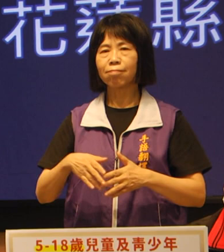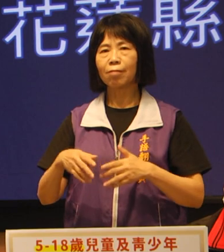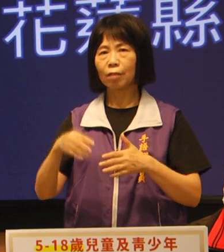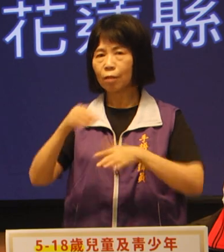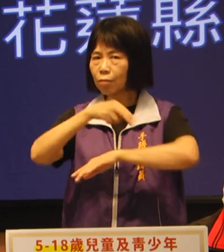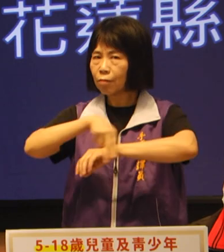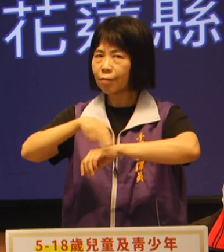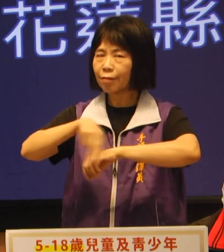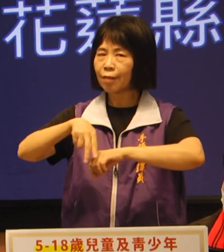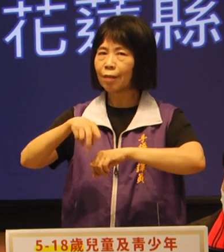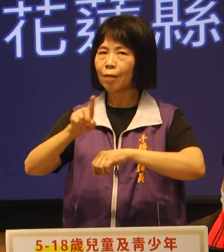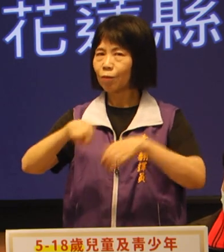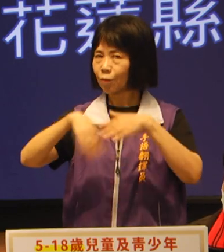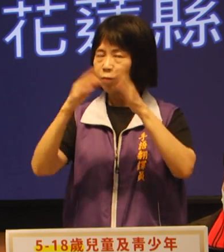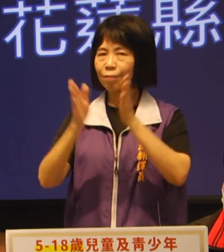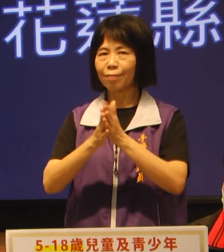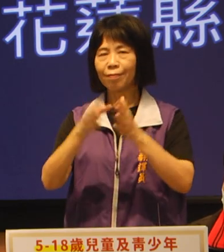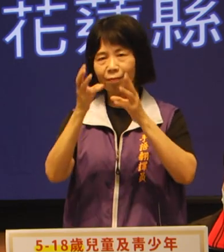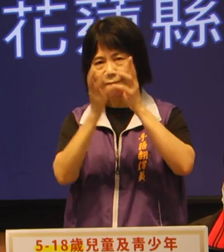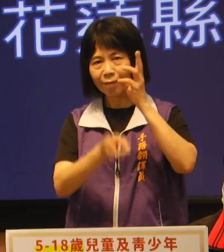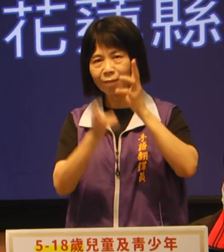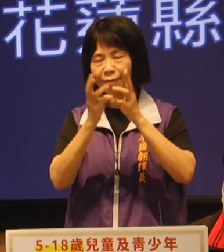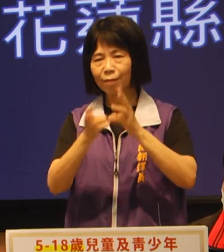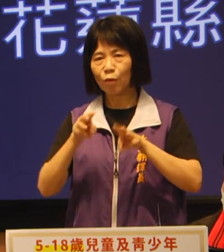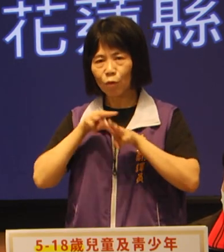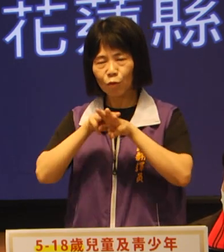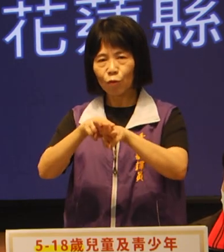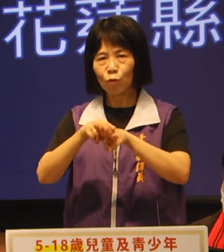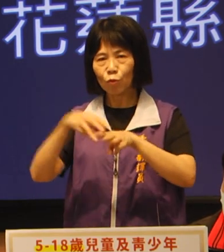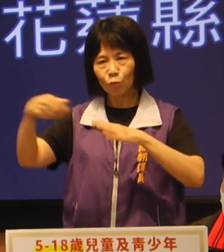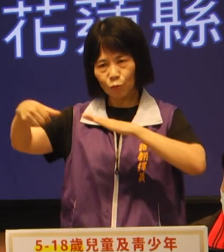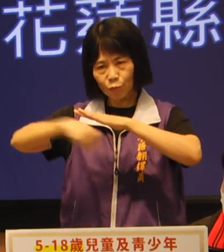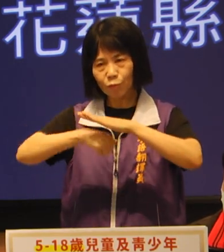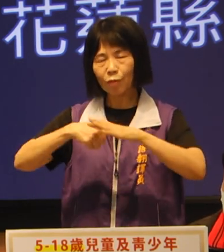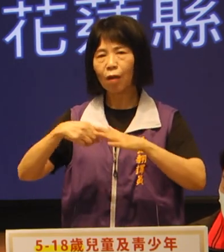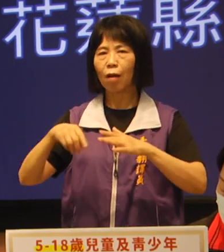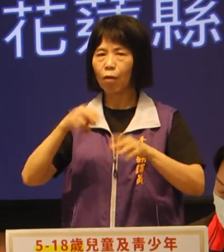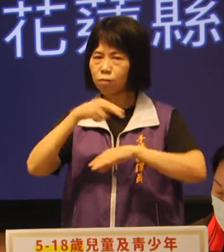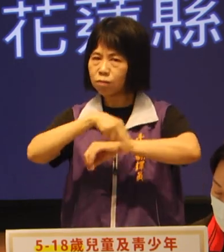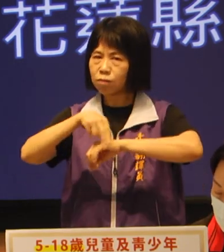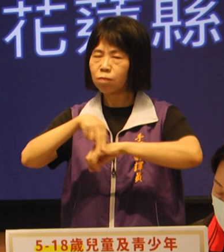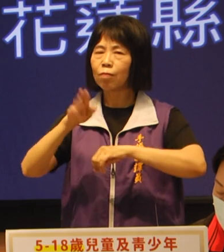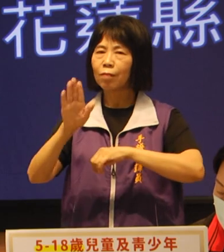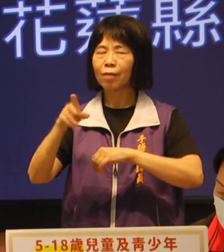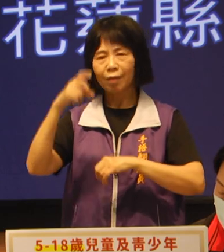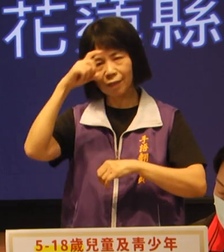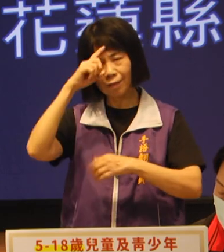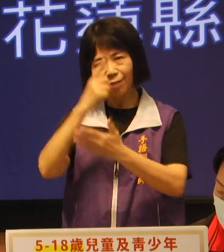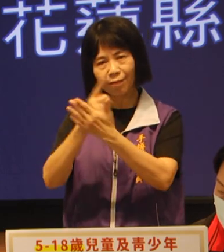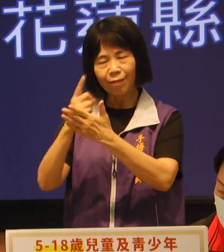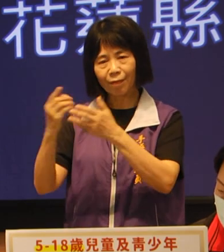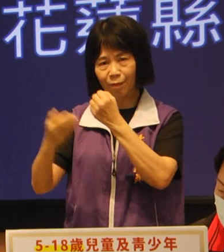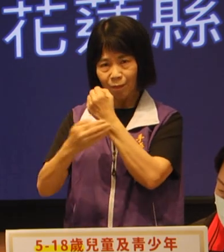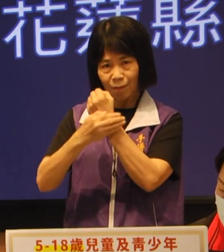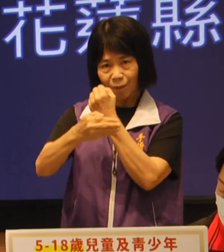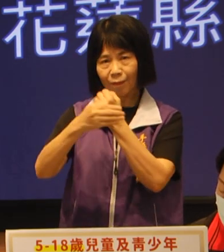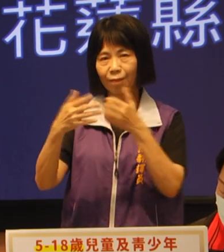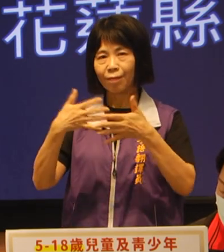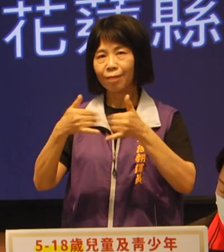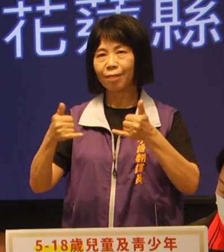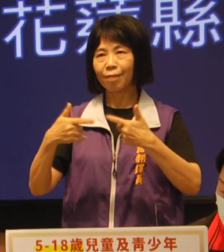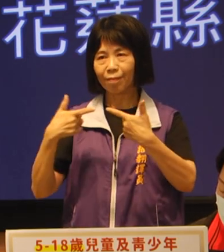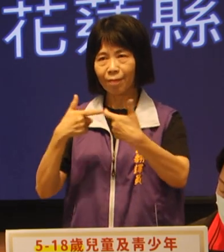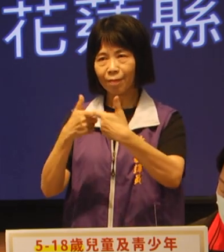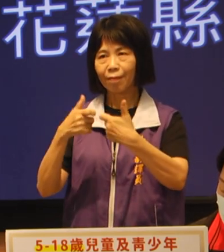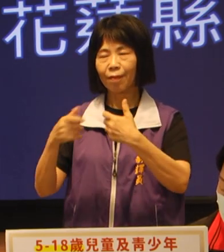规划，我们也会做详细的一个出入口的一个规划。那在这边要请我们所有的9年级的考生都能够